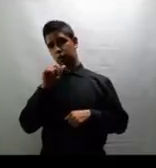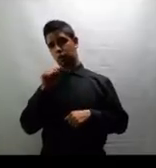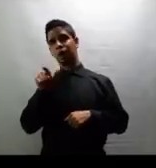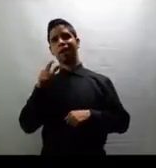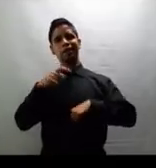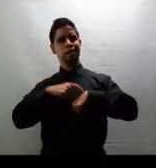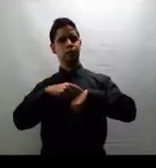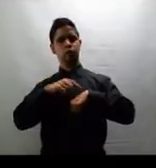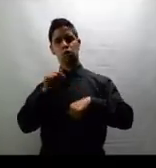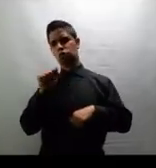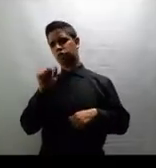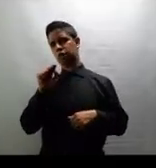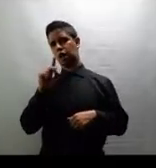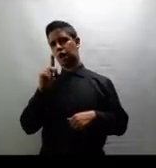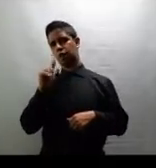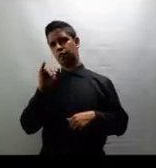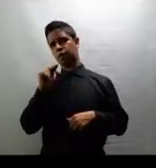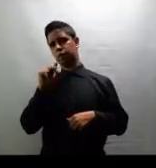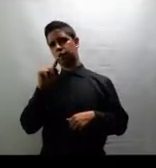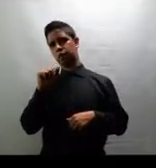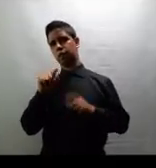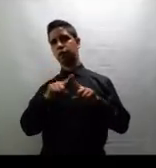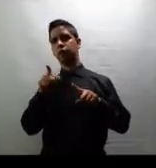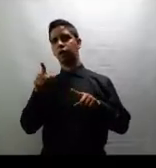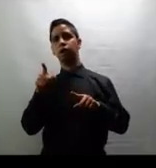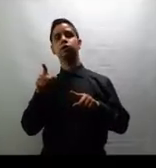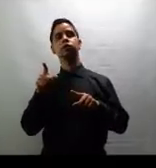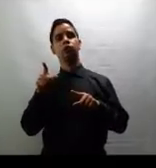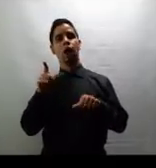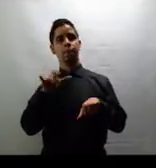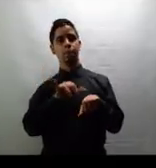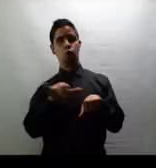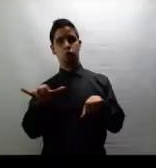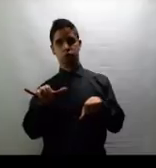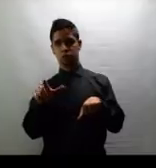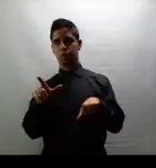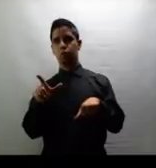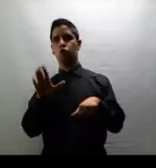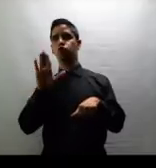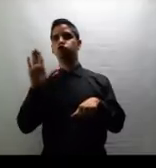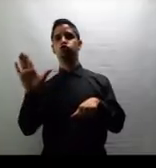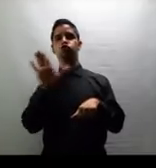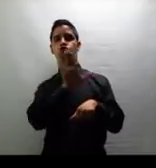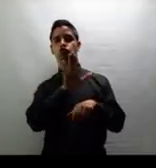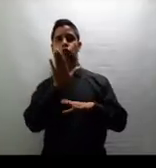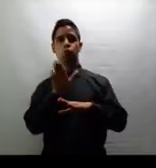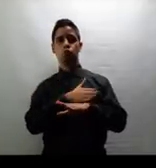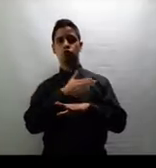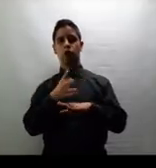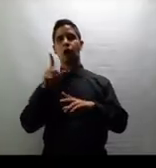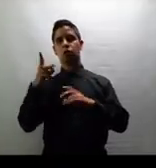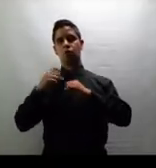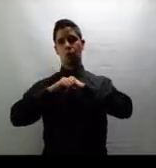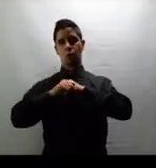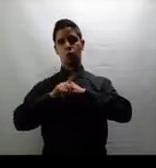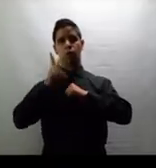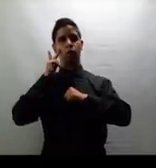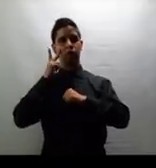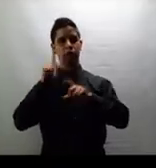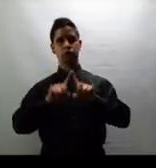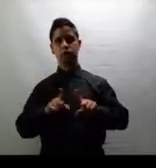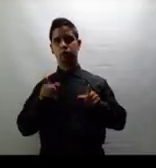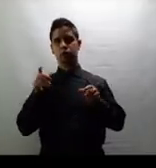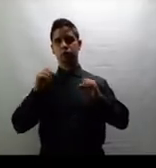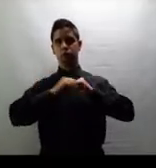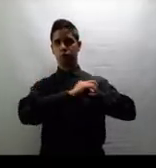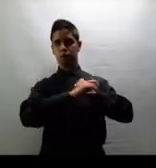y él estuvo en dos campañas simultáneas no el usaron canciones de lo que pasó que chayanne